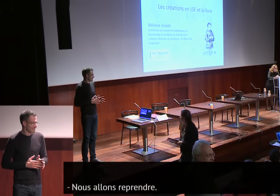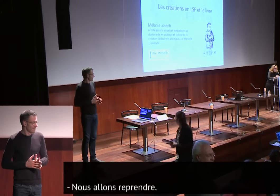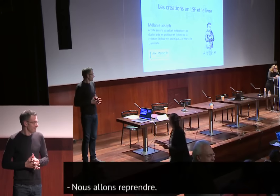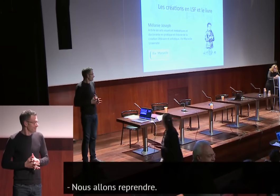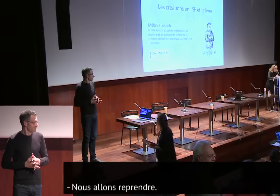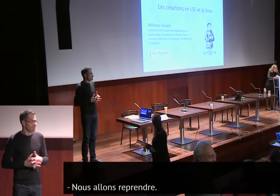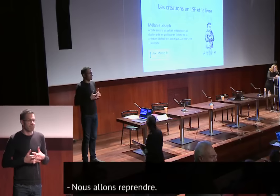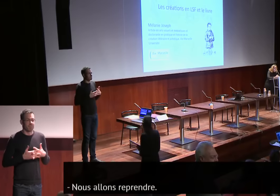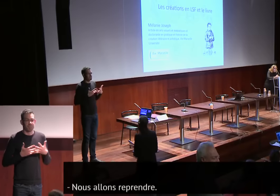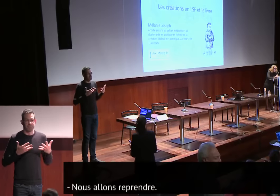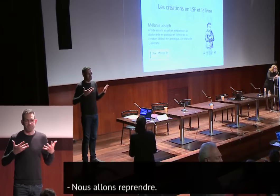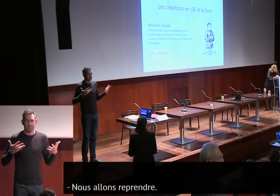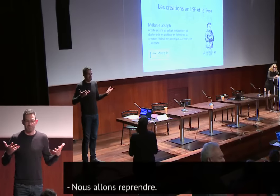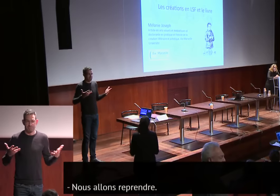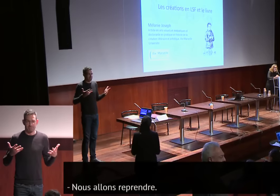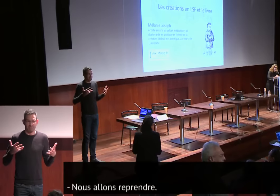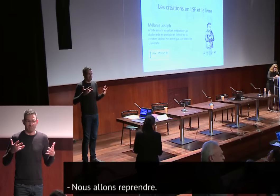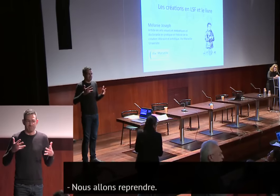Nous allons donc reprendre